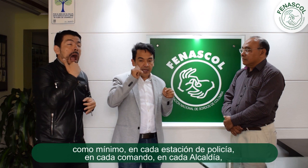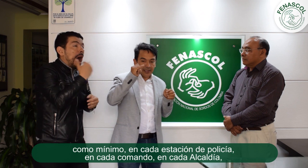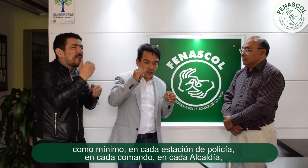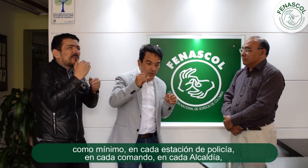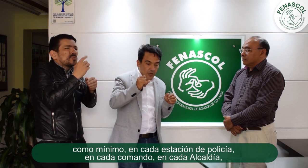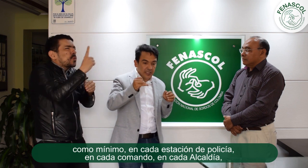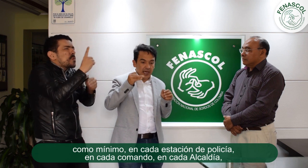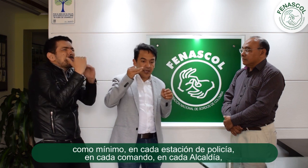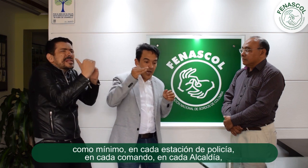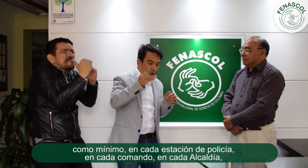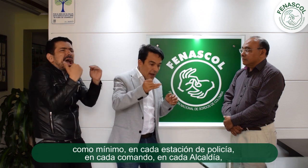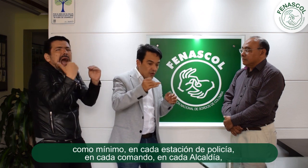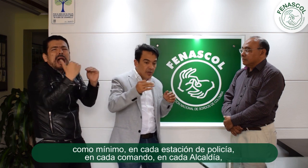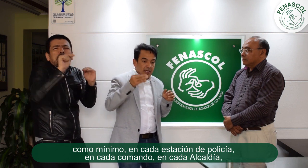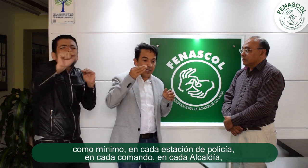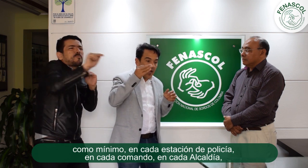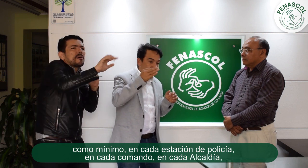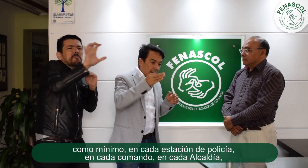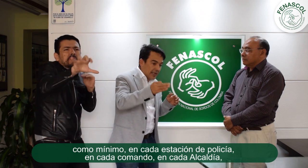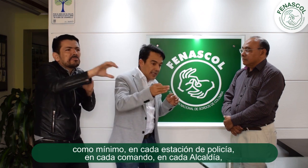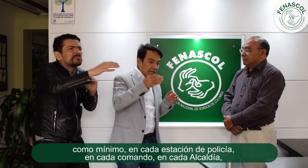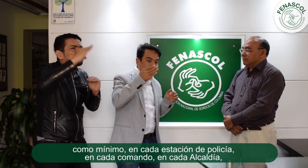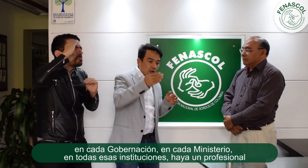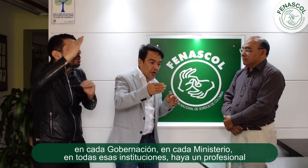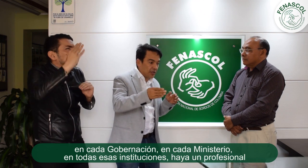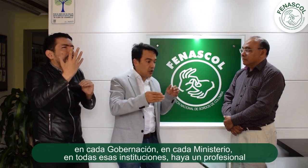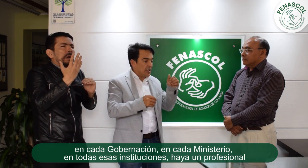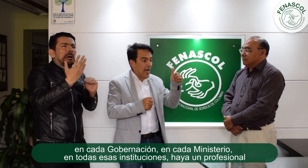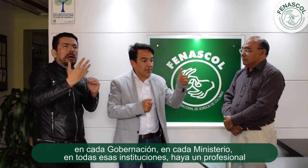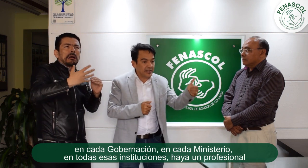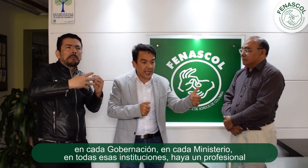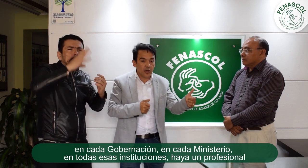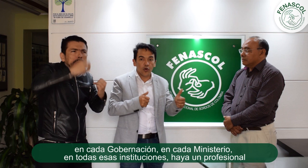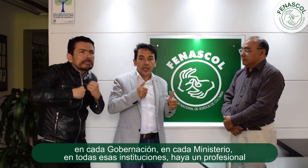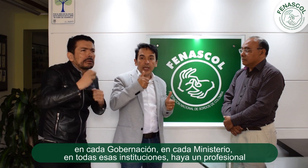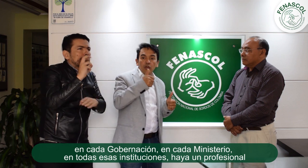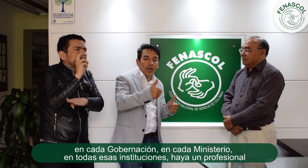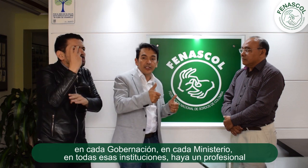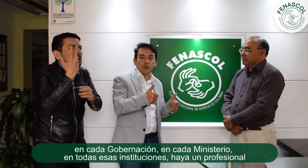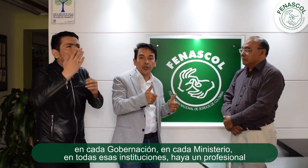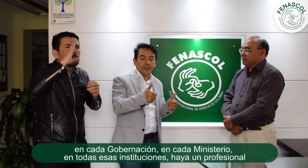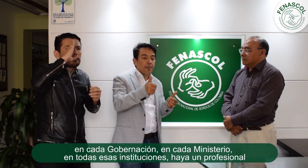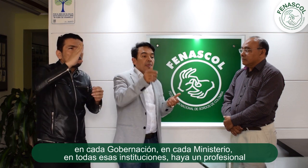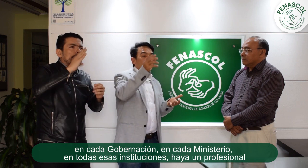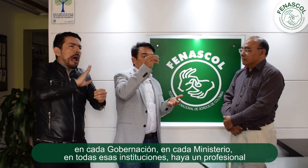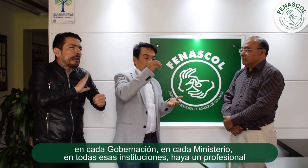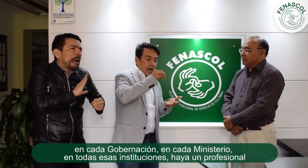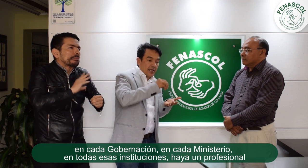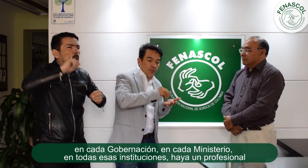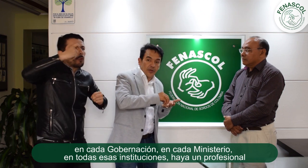en cada estación de policía, en cada comando, en cada alcantía, en cada gobernación, en cada ministerio, en todas las instituciones,